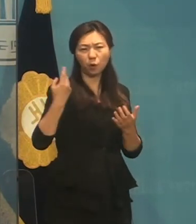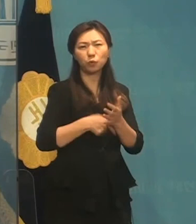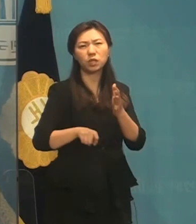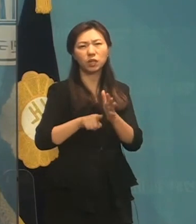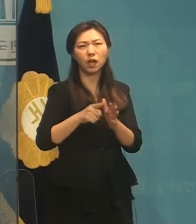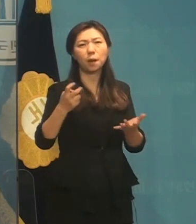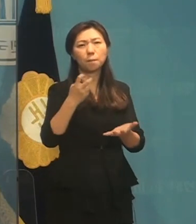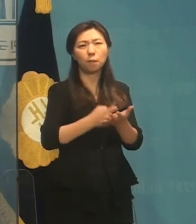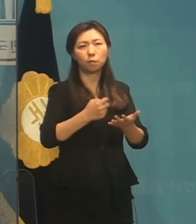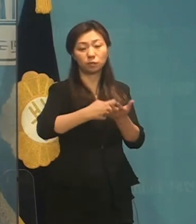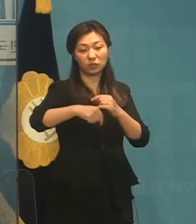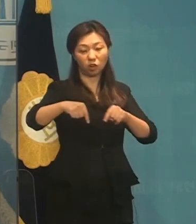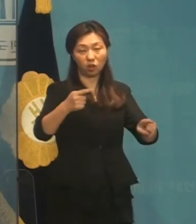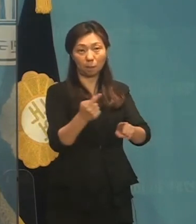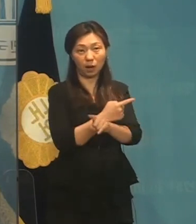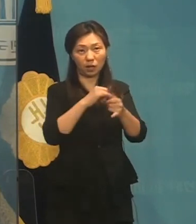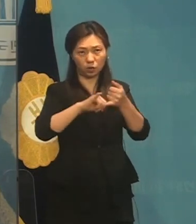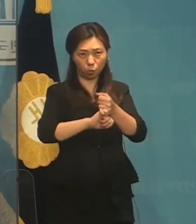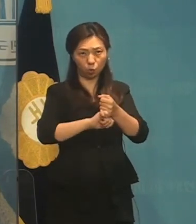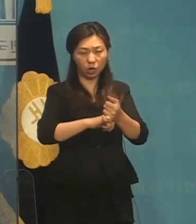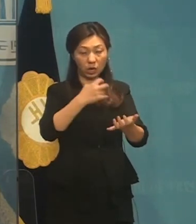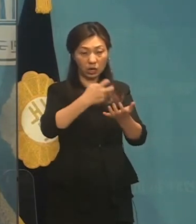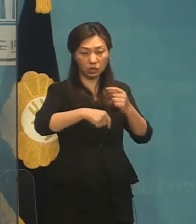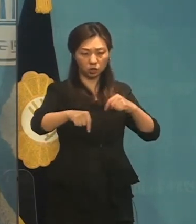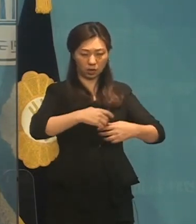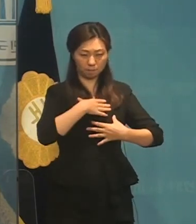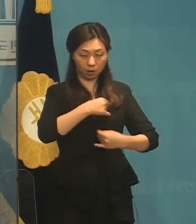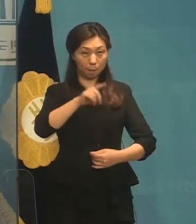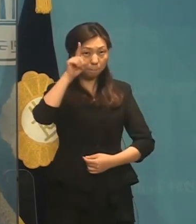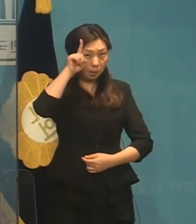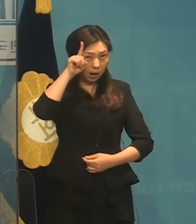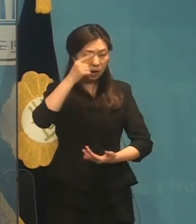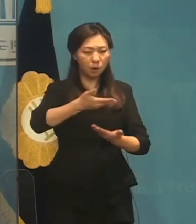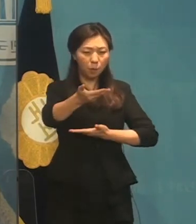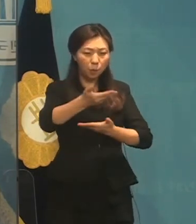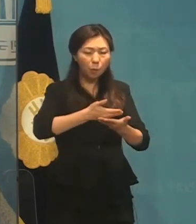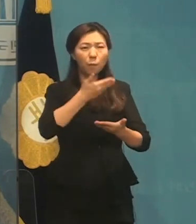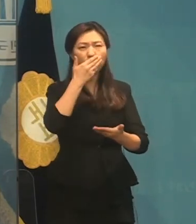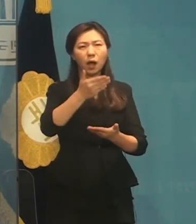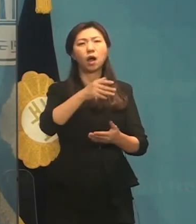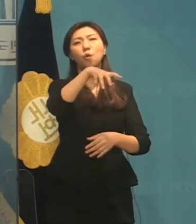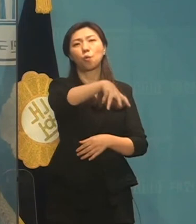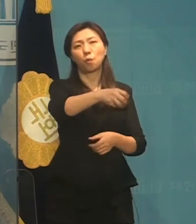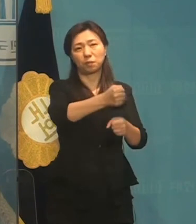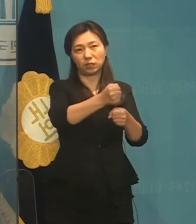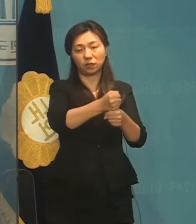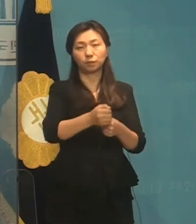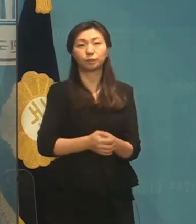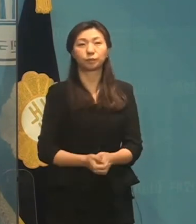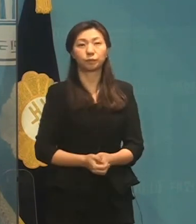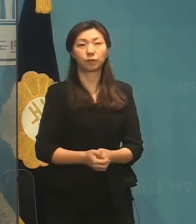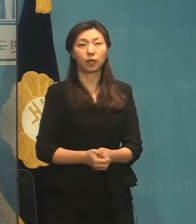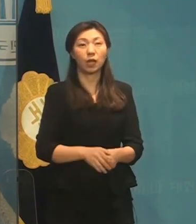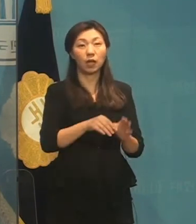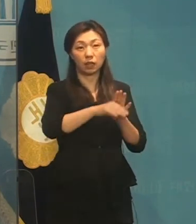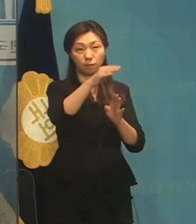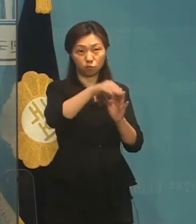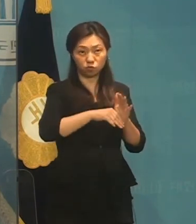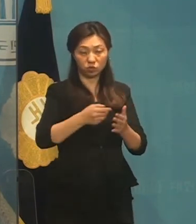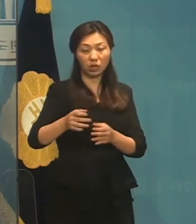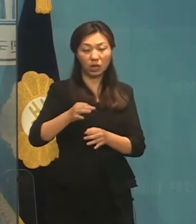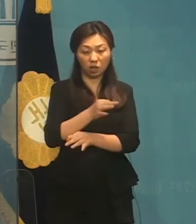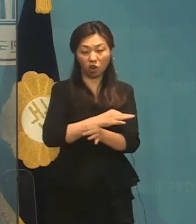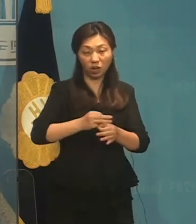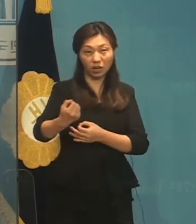바꾸겠습니다. 제도적으로 안전이 보장된 남북경제협력지대를 육성하겠습니다. 남북경제협력지대는 홍콩과